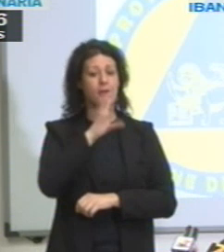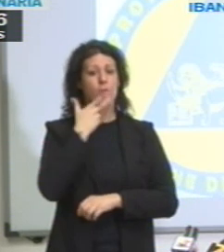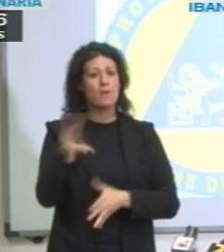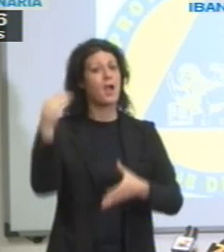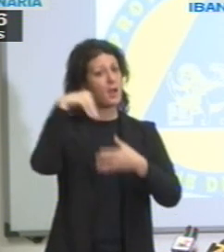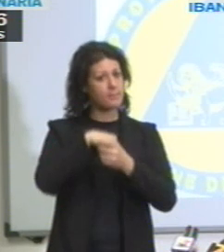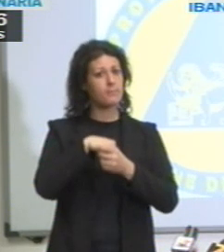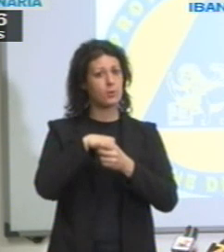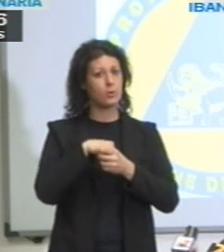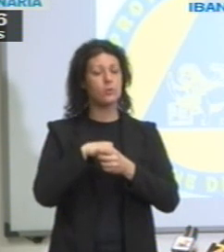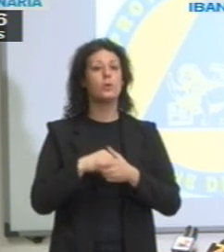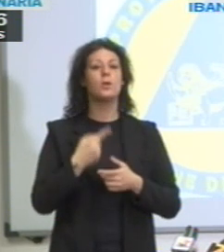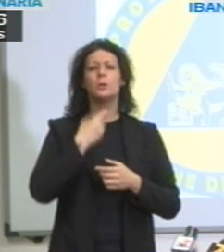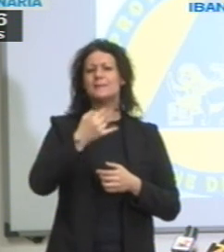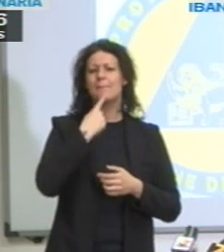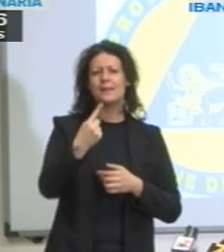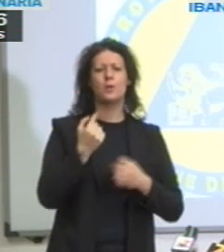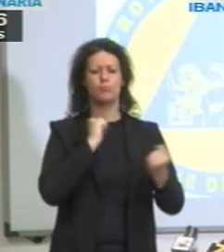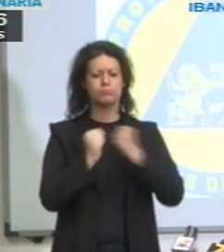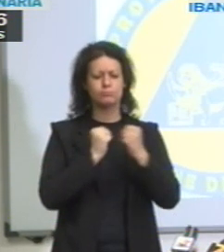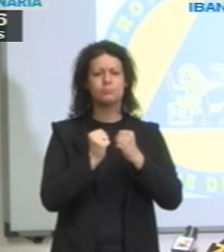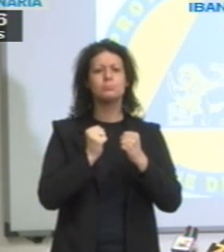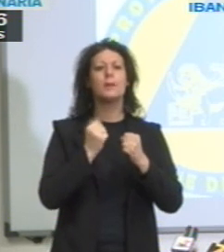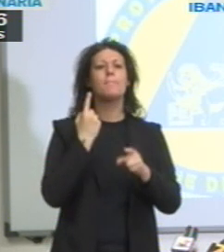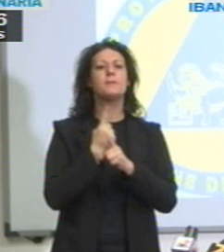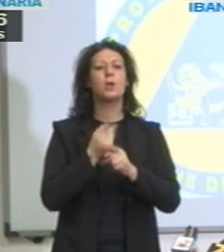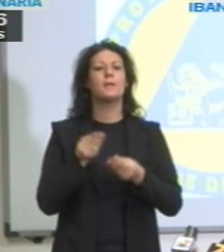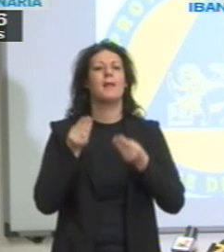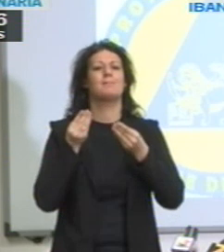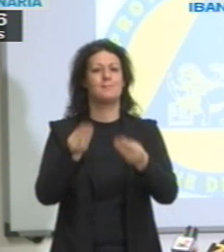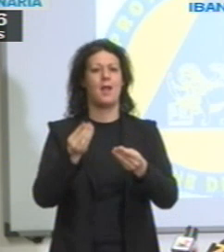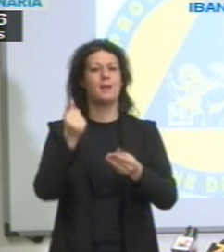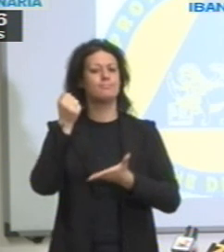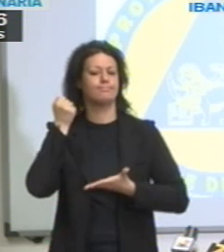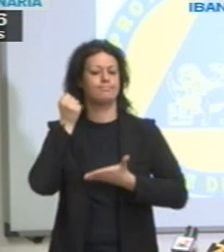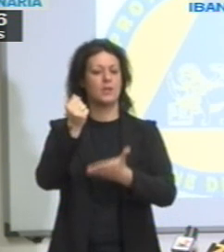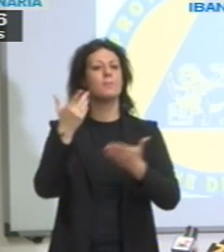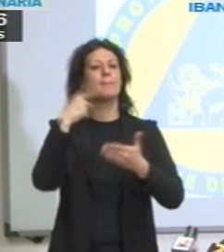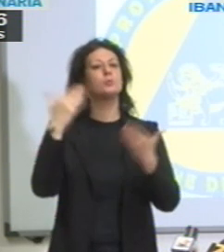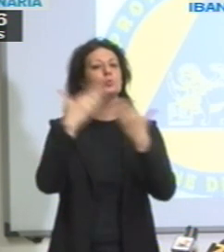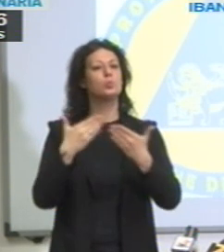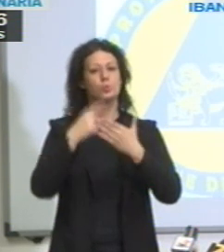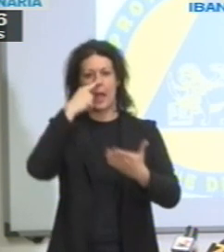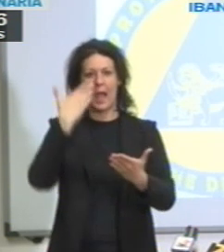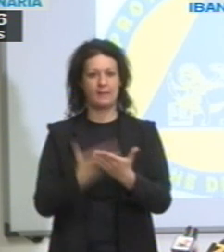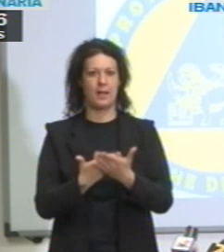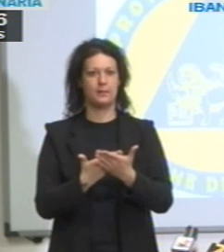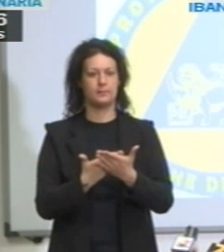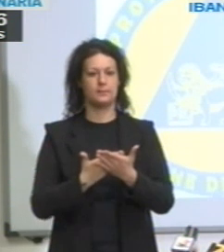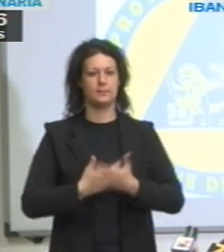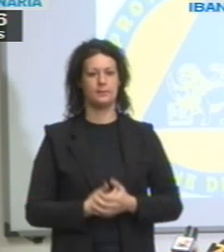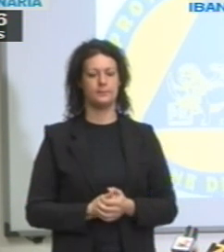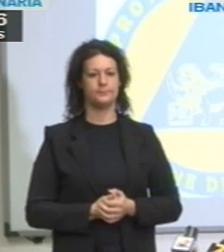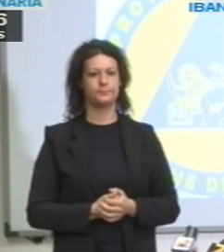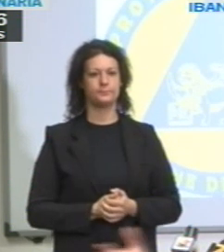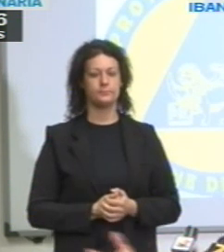stiamo facendo una battaglia da sempre perché ci sia il tema delle borse di studio adeguate e tutte le storie che sapete meglio di me. Per cui